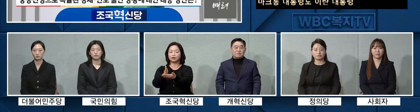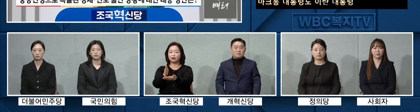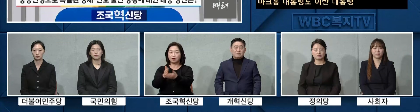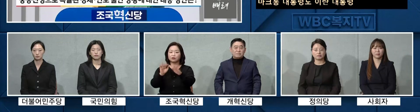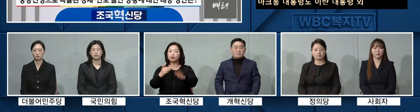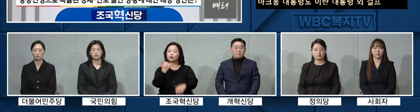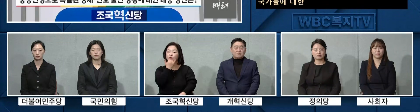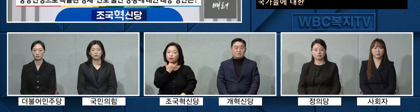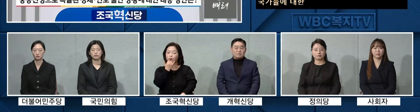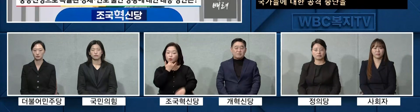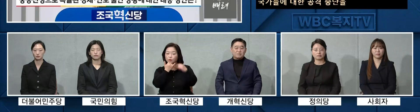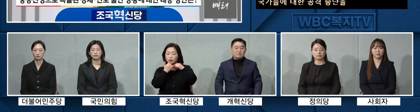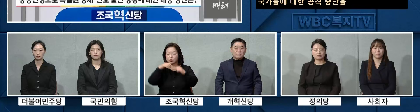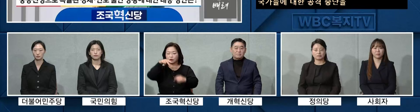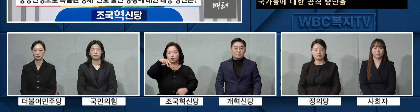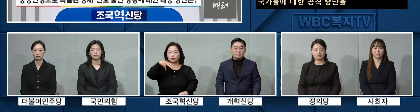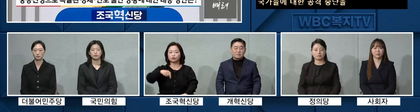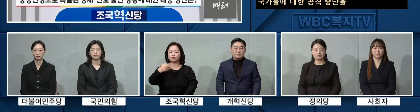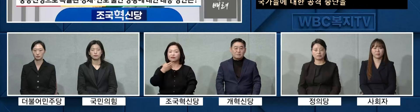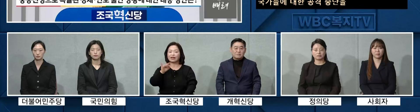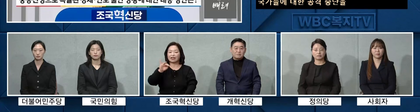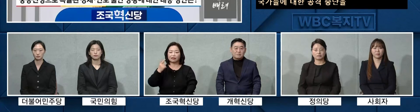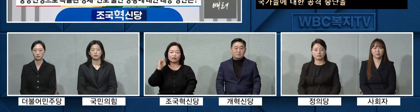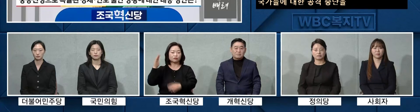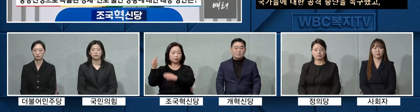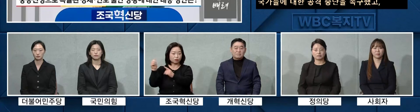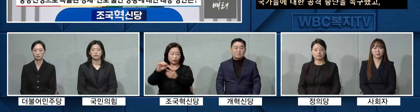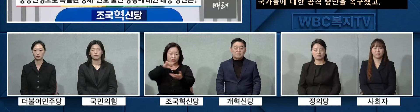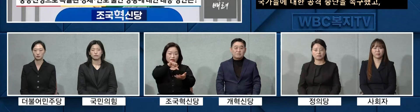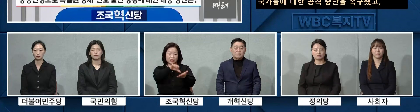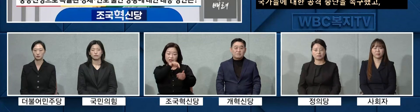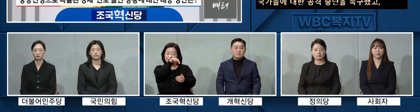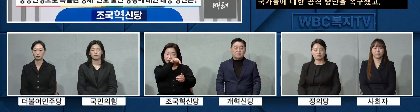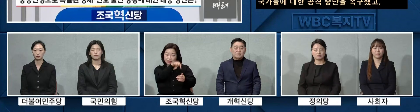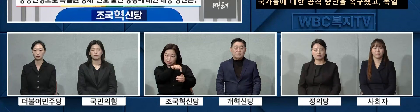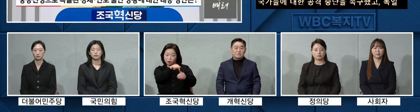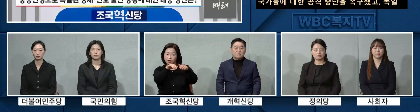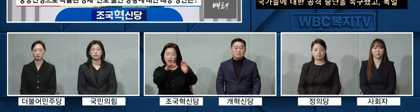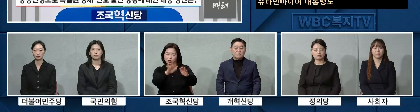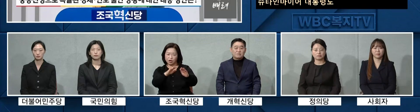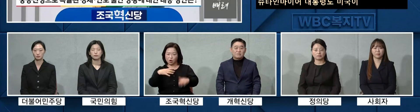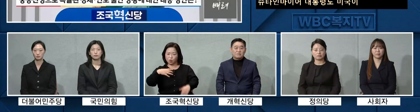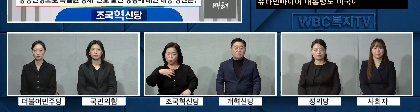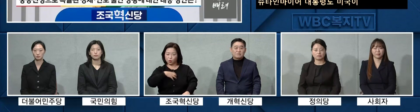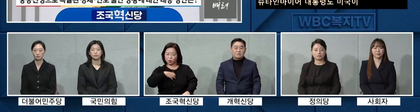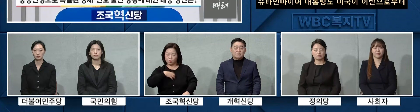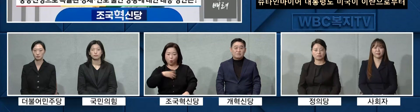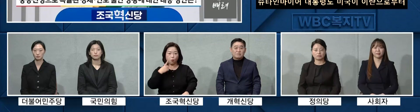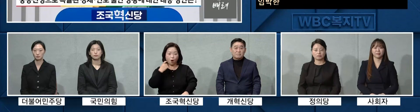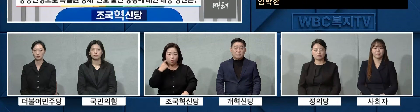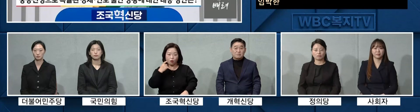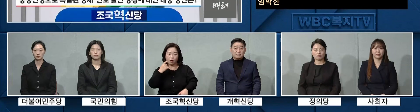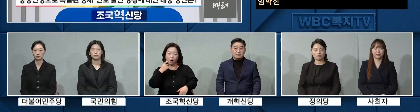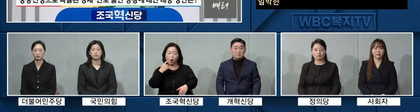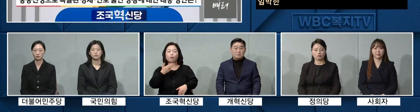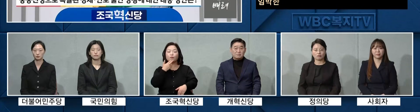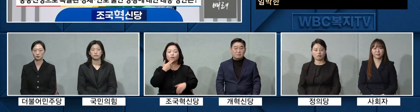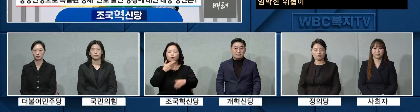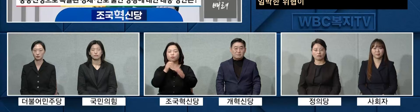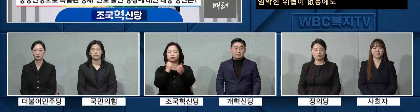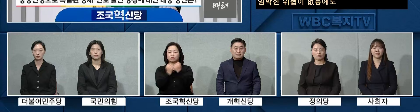독일 슈타인마이어 대통령도 미국이 이란으로부터 임박한 위협이 없음에도 불필요한 전쟁을